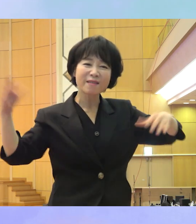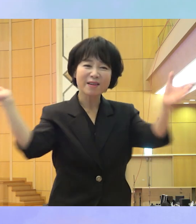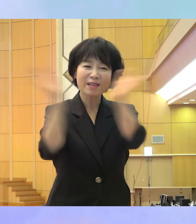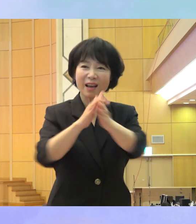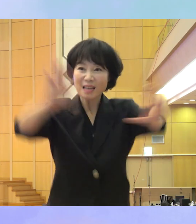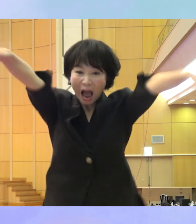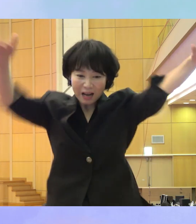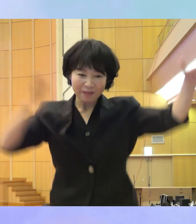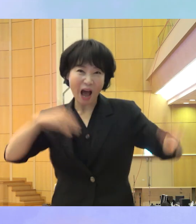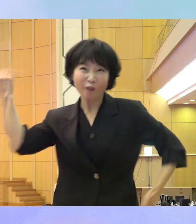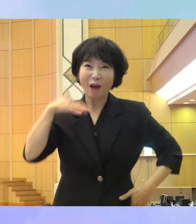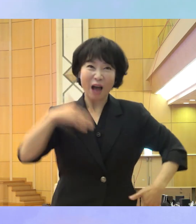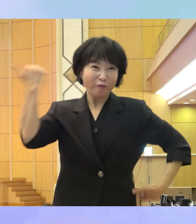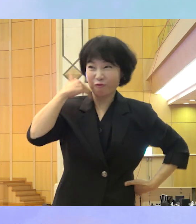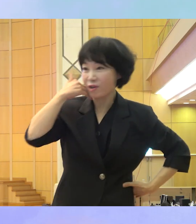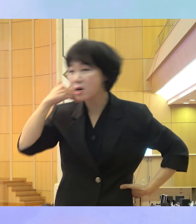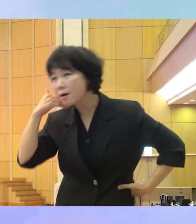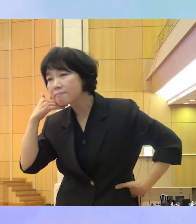이래봬도 내가